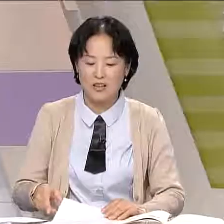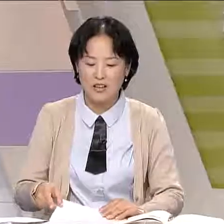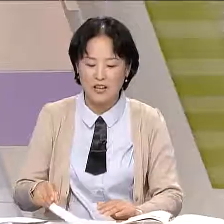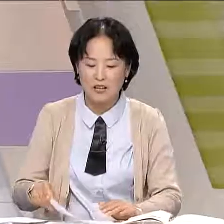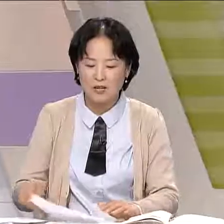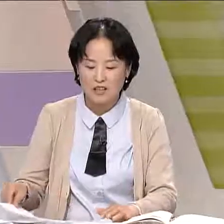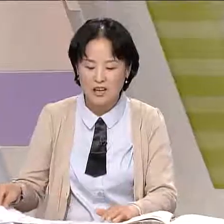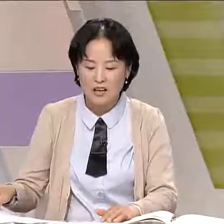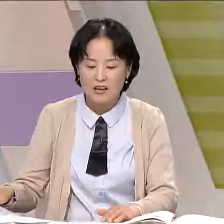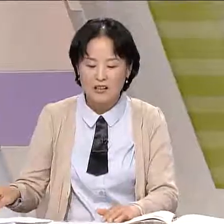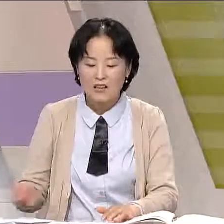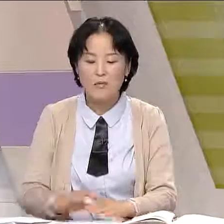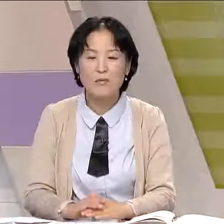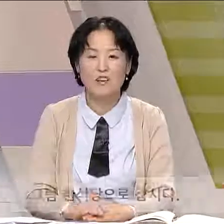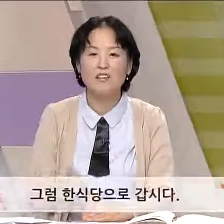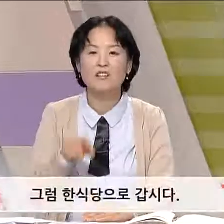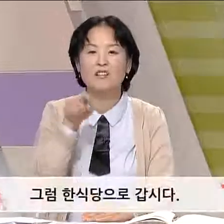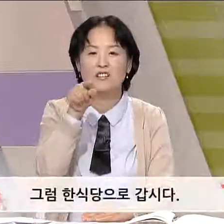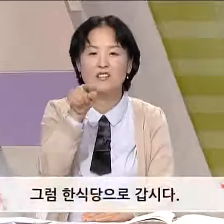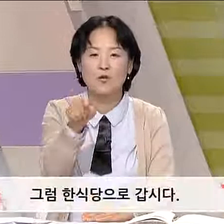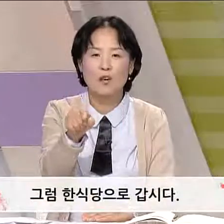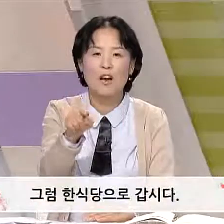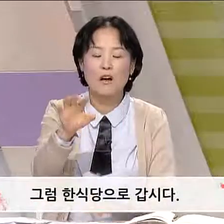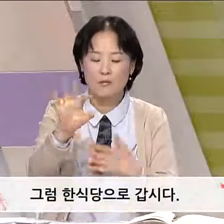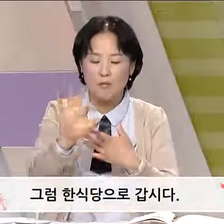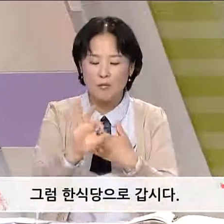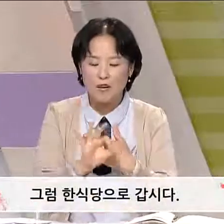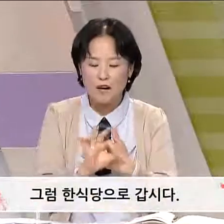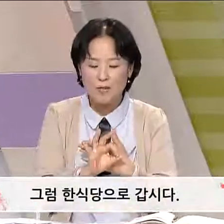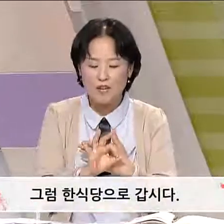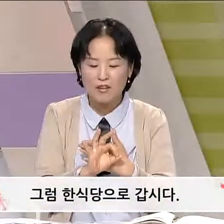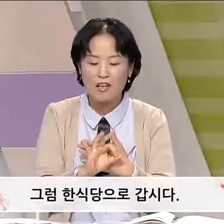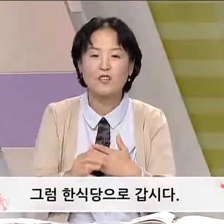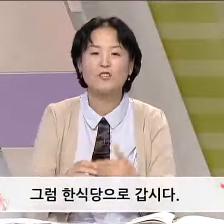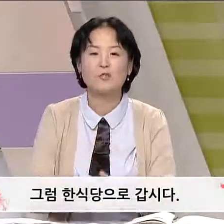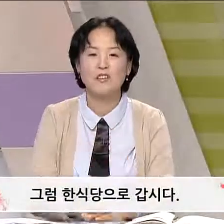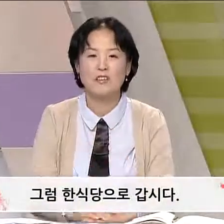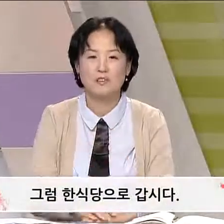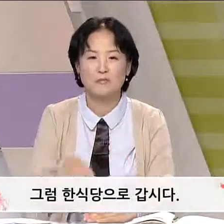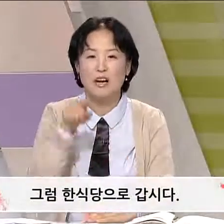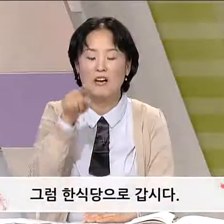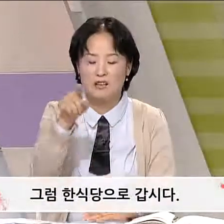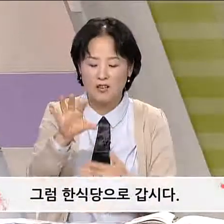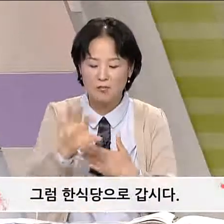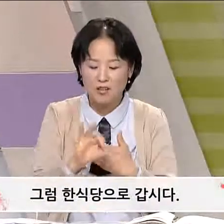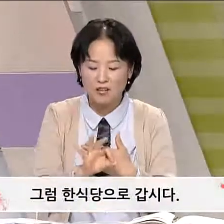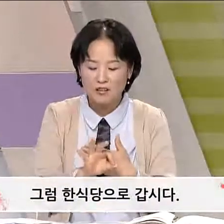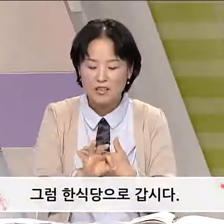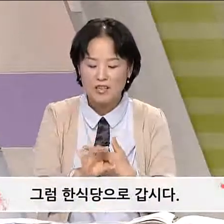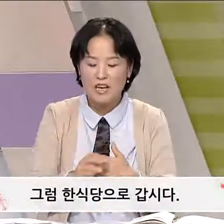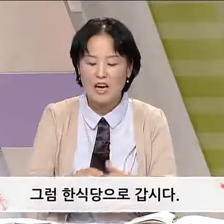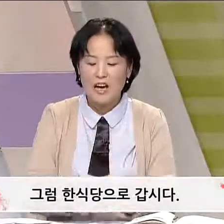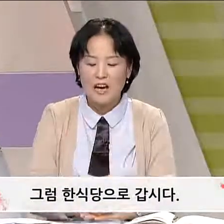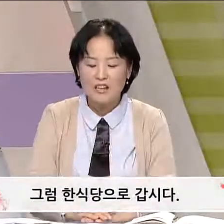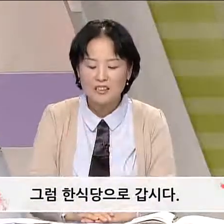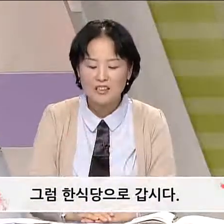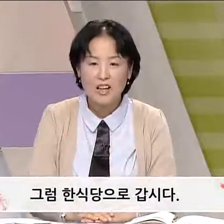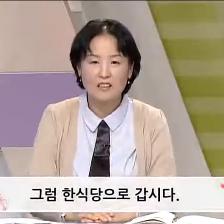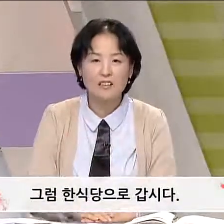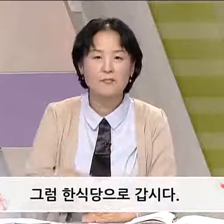될 텐데요. 자 그러면 그것과 뭐 뭐 하면 해주시면 되겠습니다. 그러면 자 한식당은